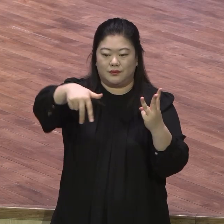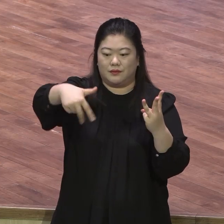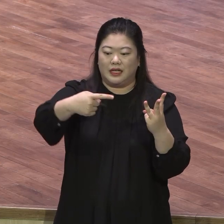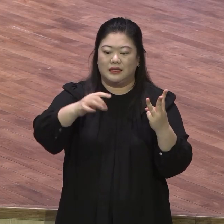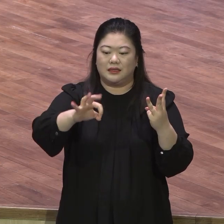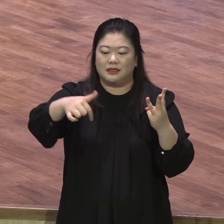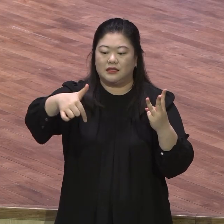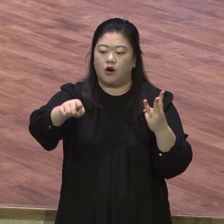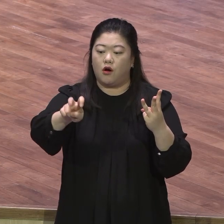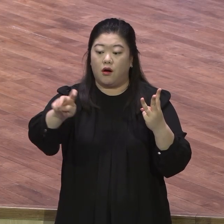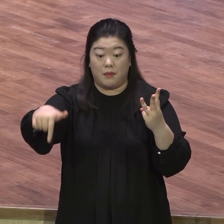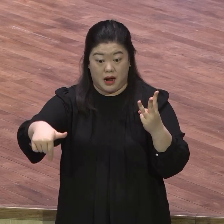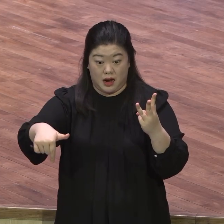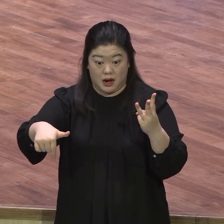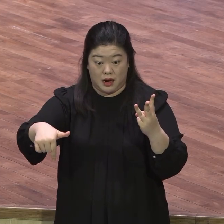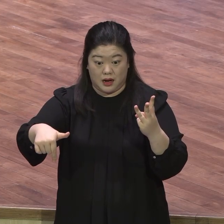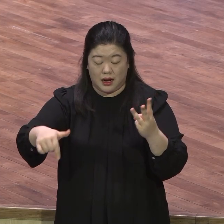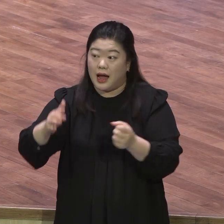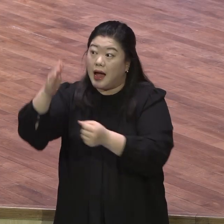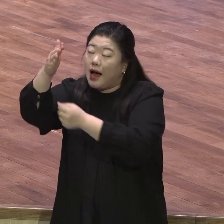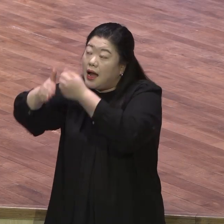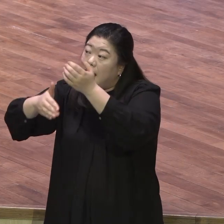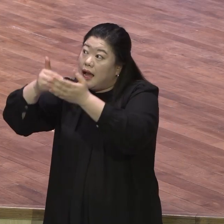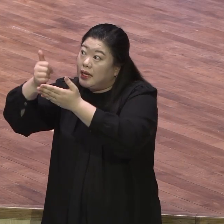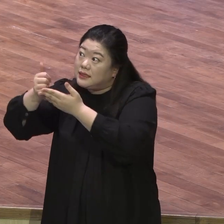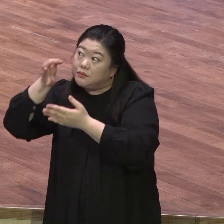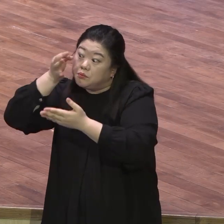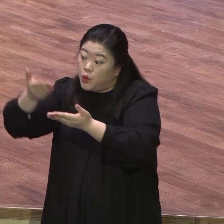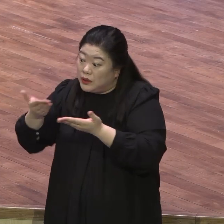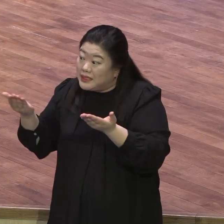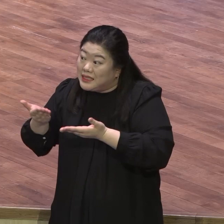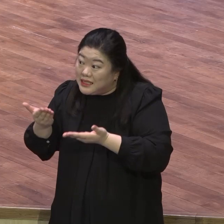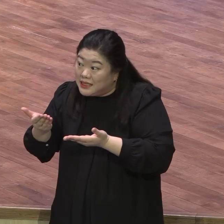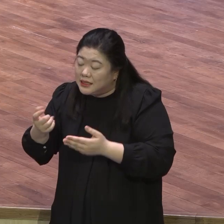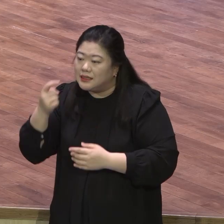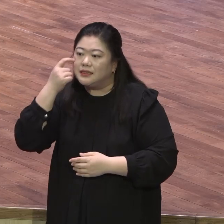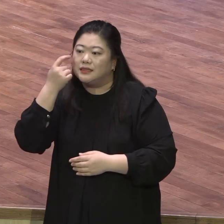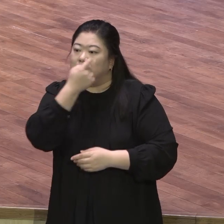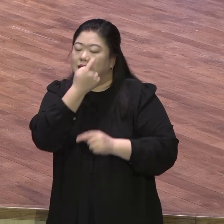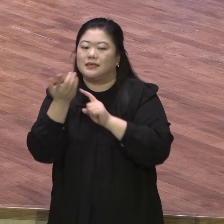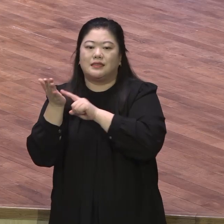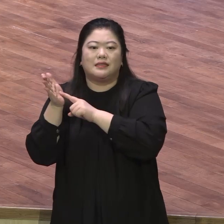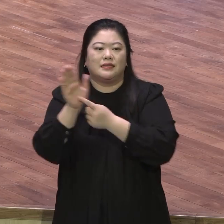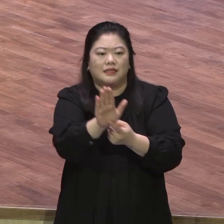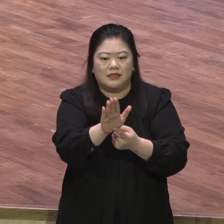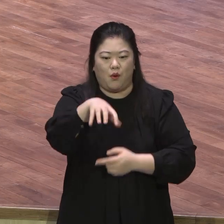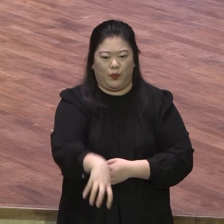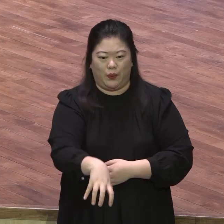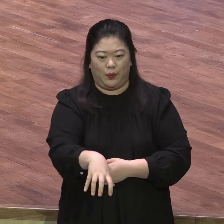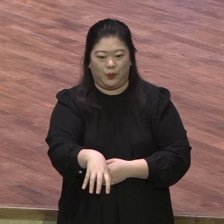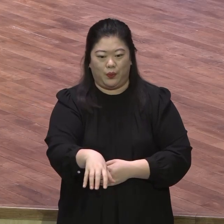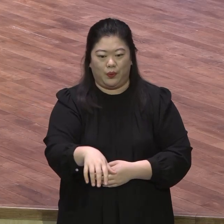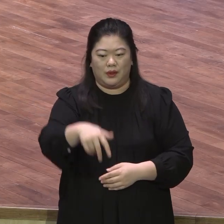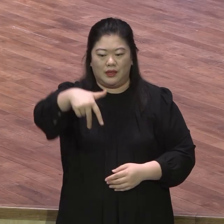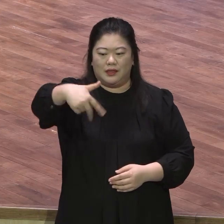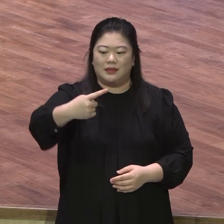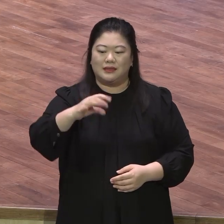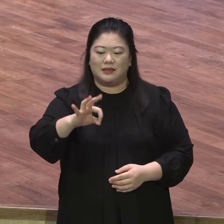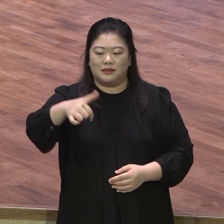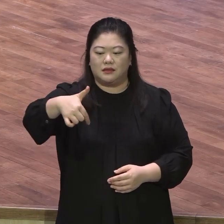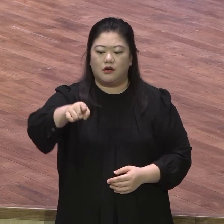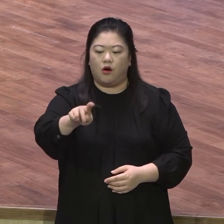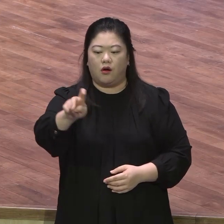하나님이 하시는 일을 정거하는 곳. 정금마, 회막, 성막 같은 건데 다 같은 교회를 말하는데